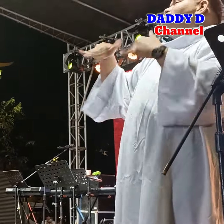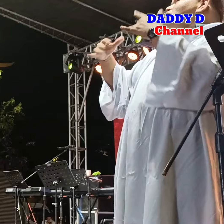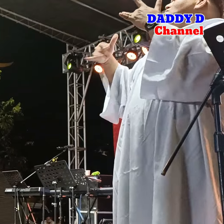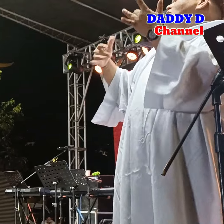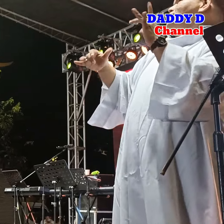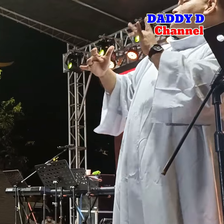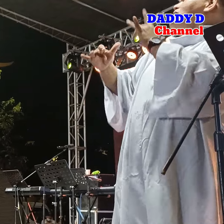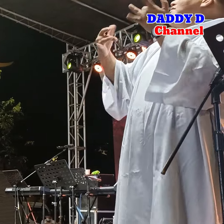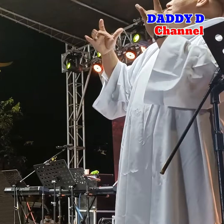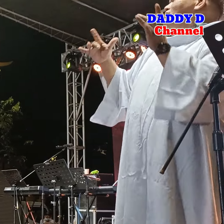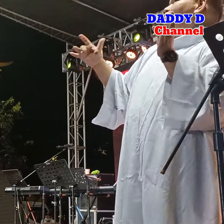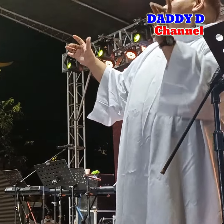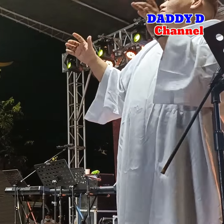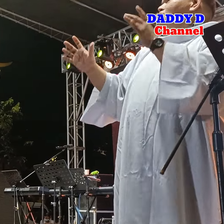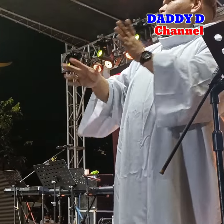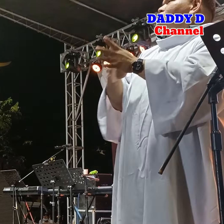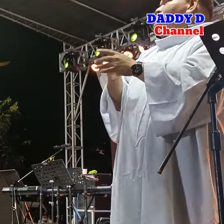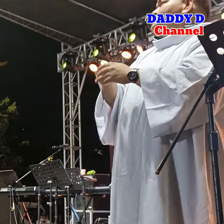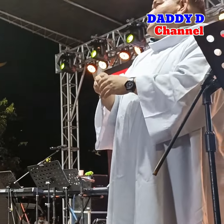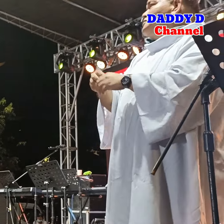sa SONA.